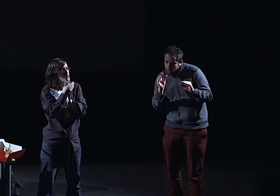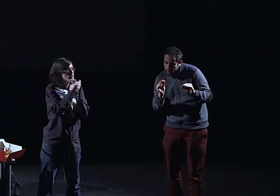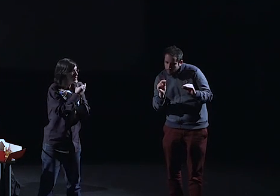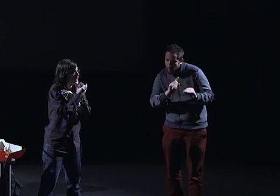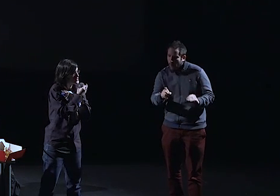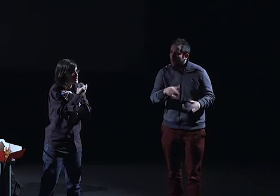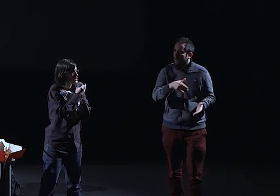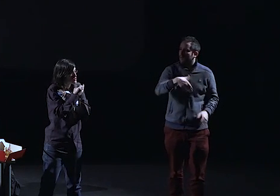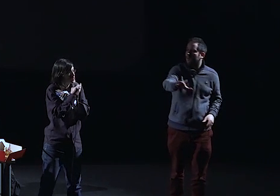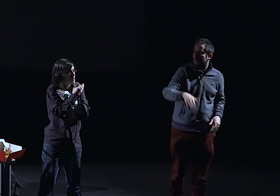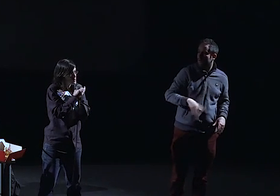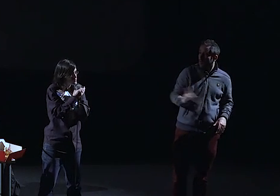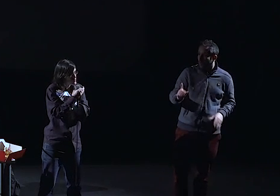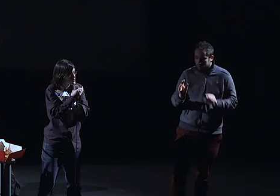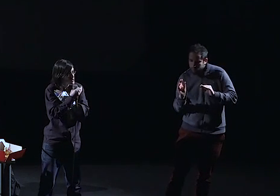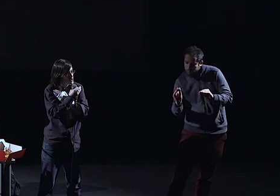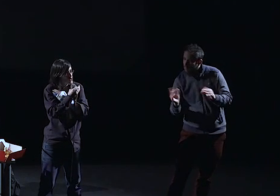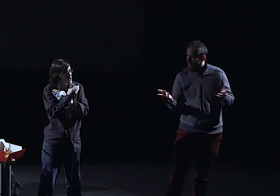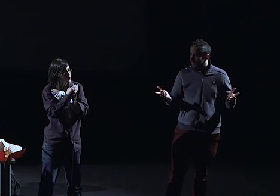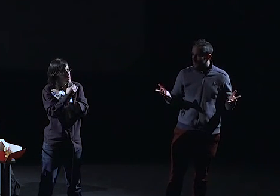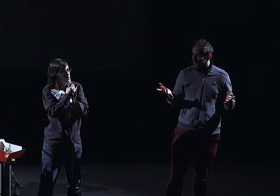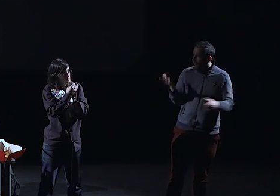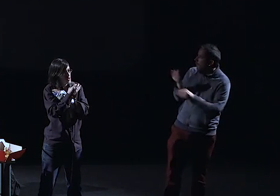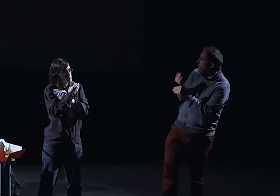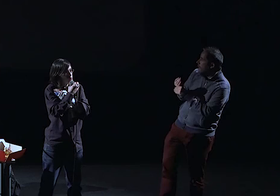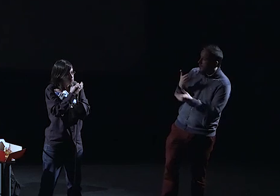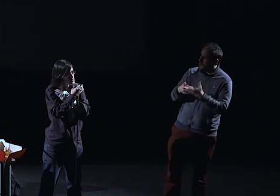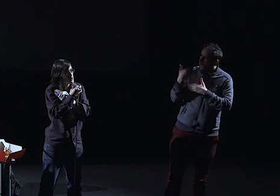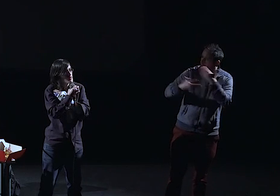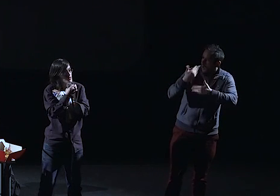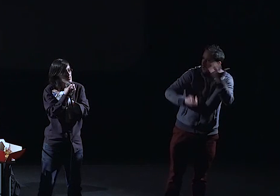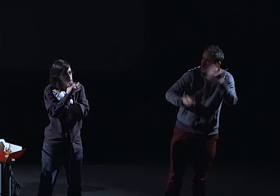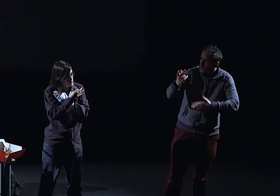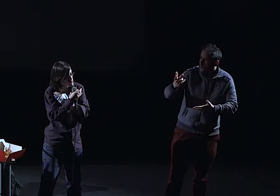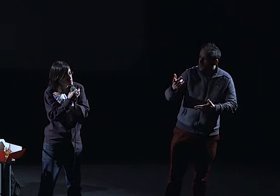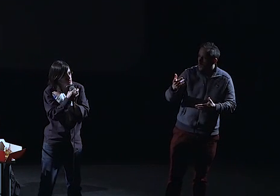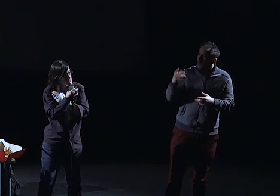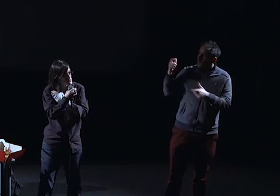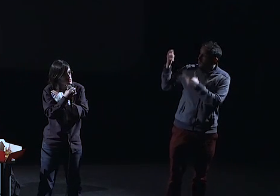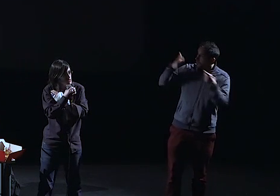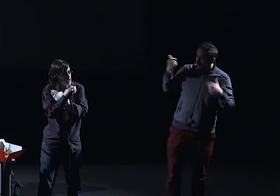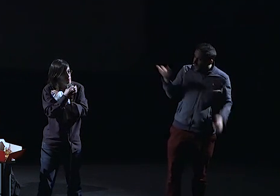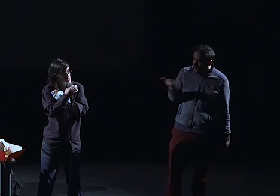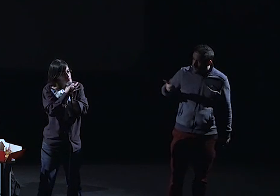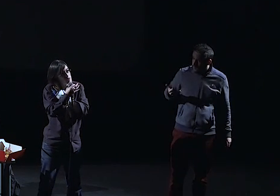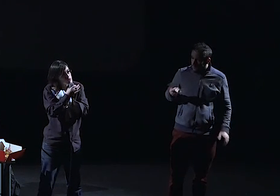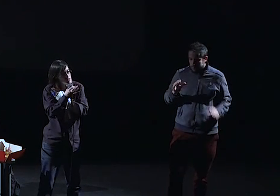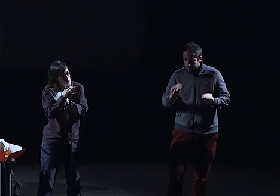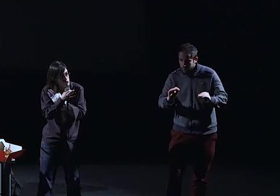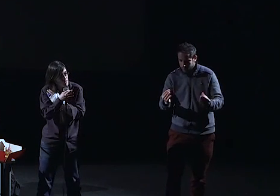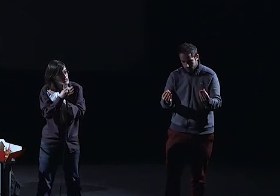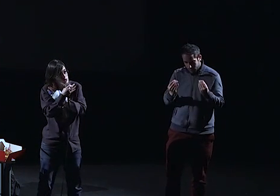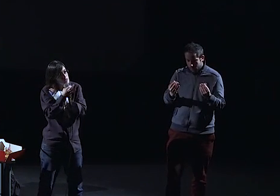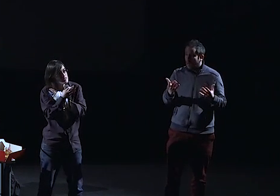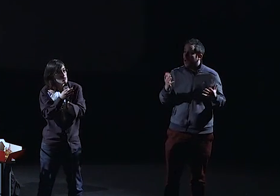de le renvoyer à l'extérieur de la société en permanence, on avancera plus vite et on avancera sans surveillance comme ça. Mais je sais pas du tout ce qu'il